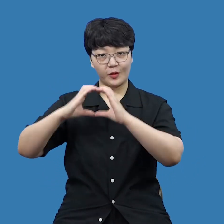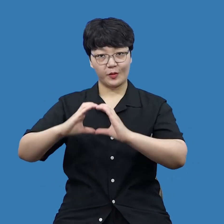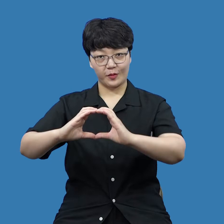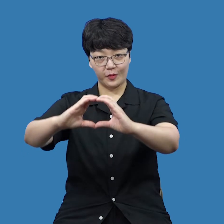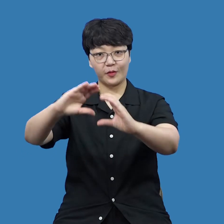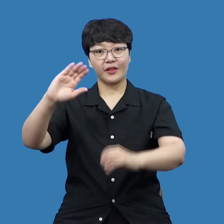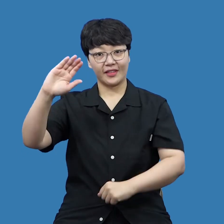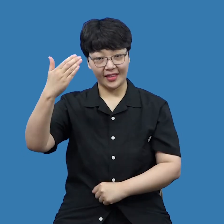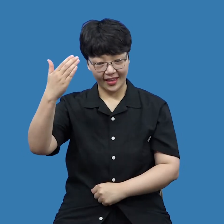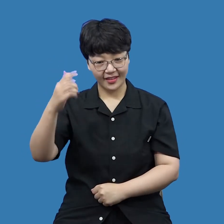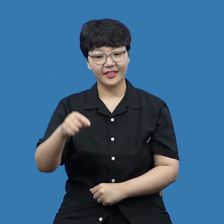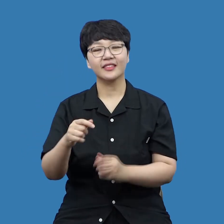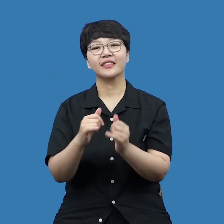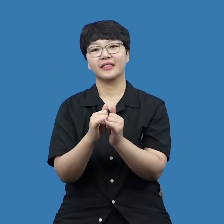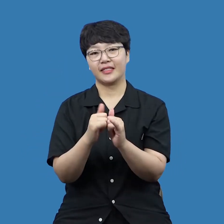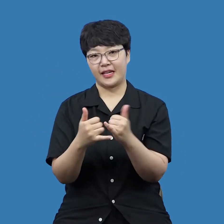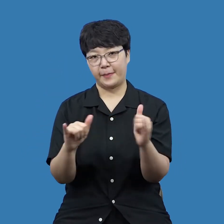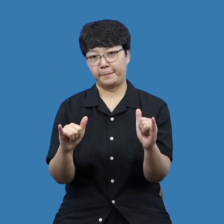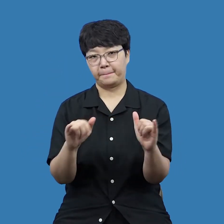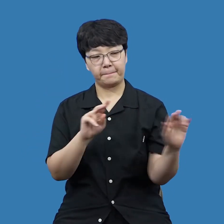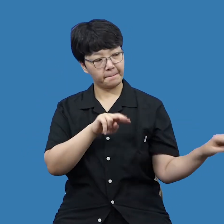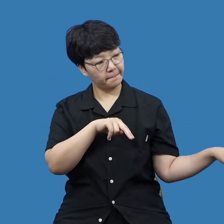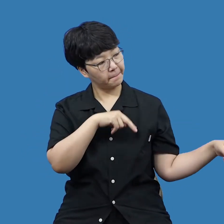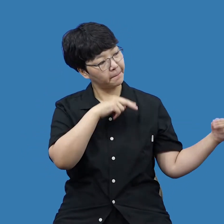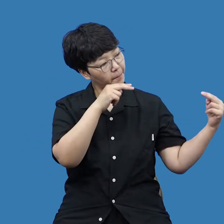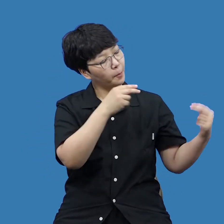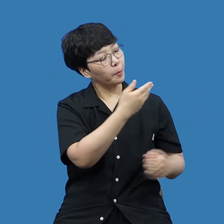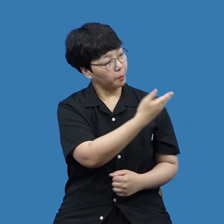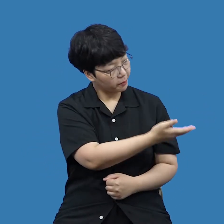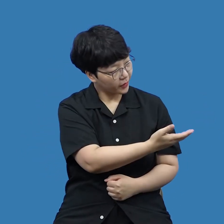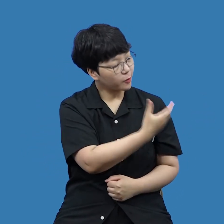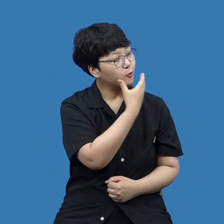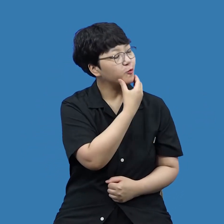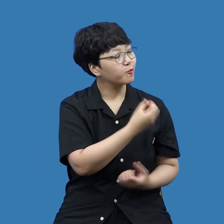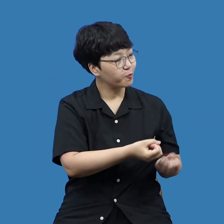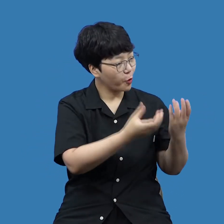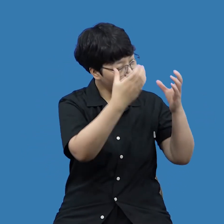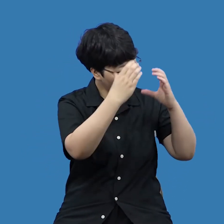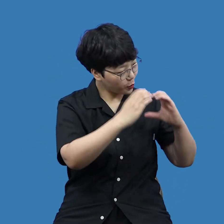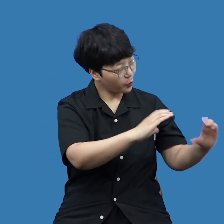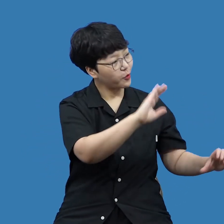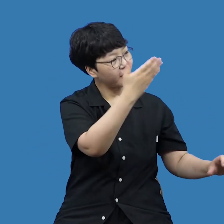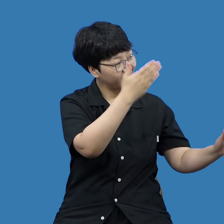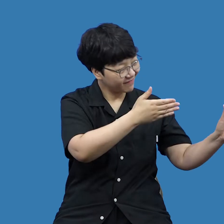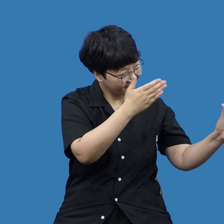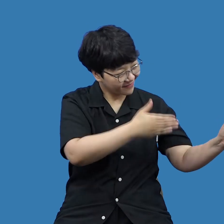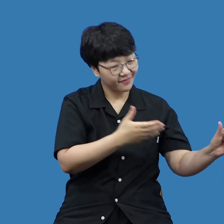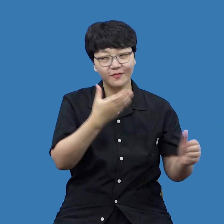사람들. 옆에 사람 쳐다보시고 축복의 통로가 되십시오.